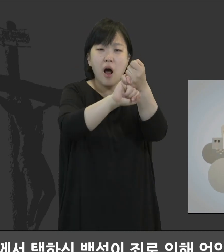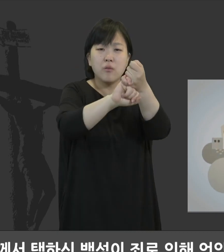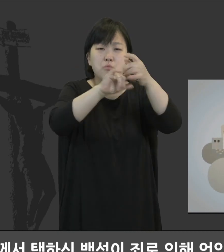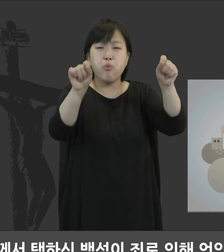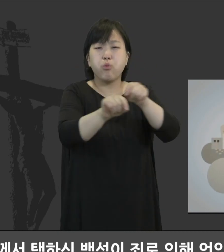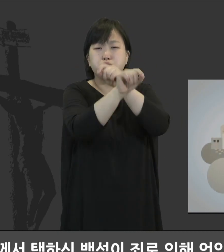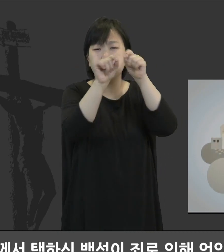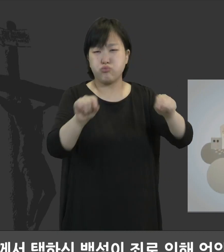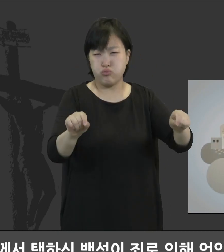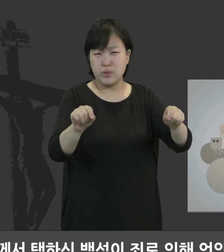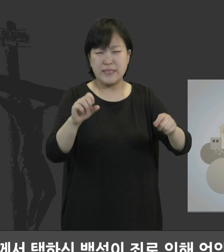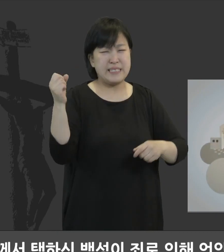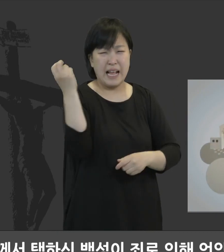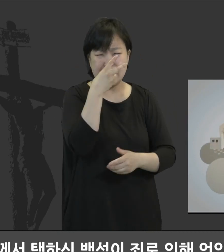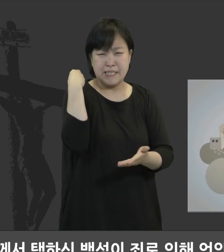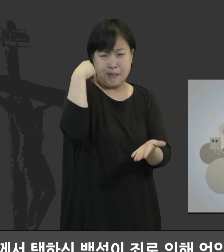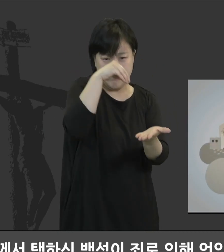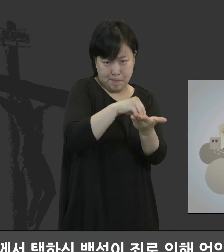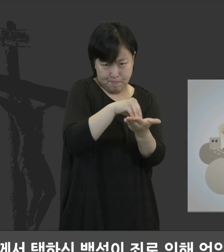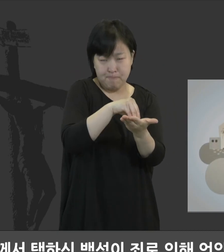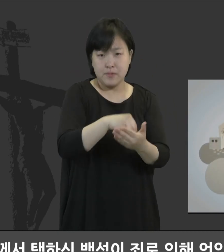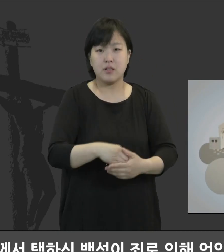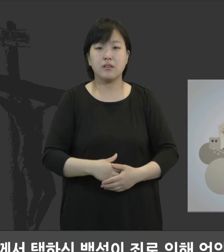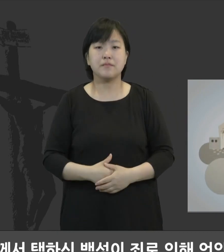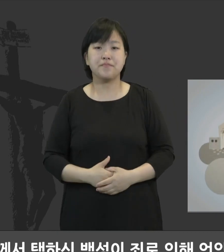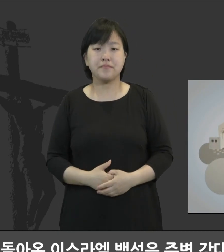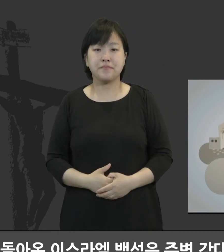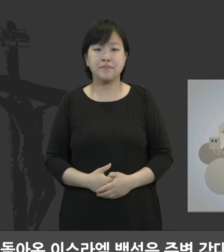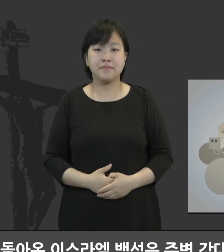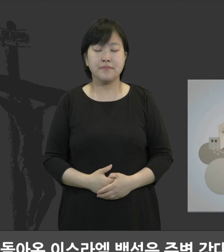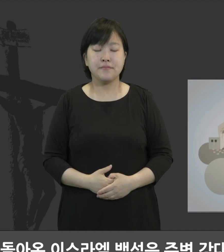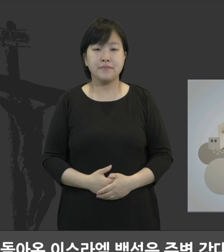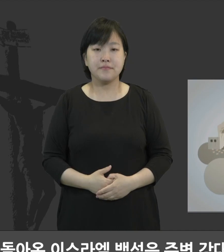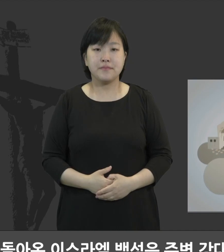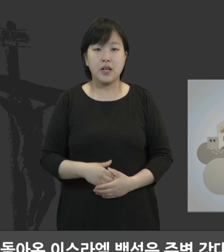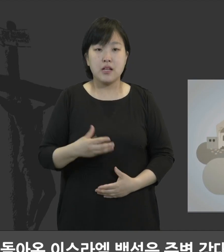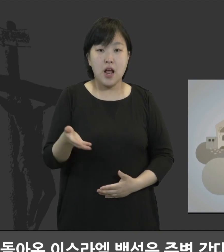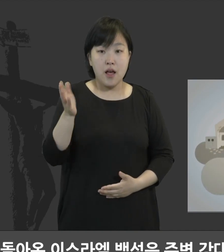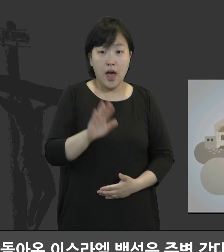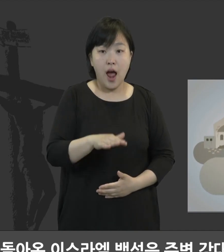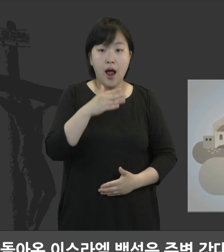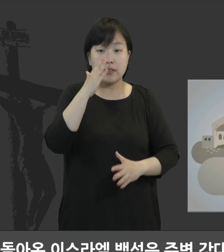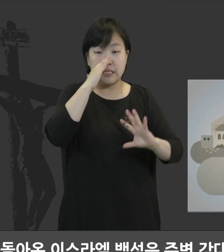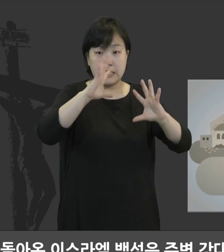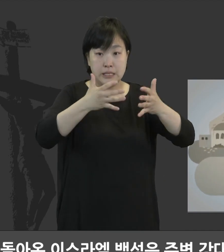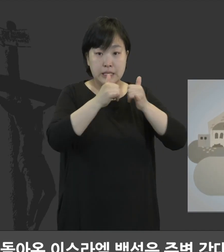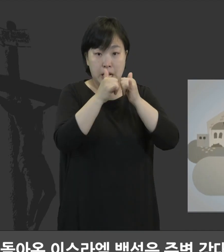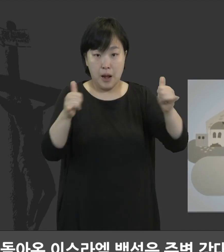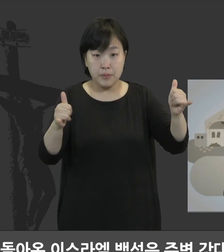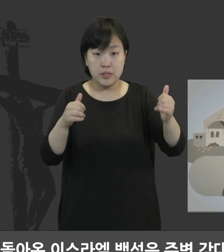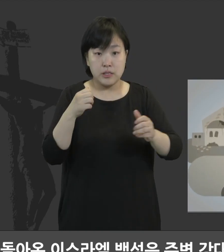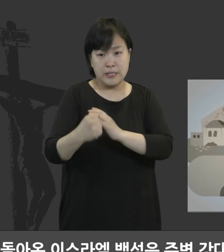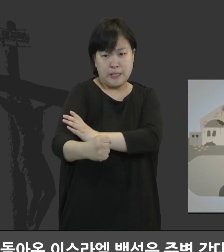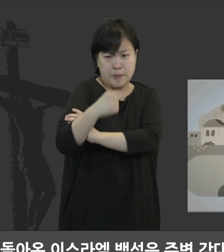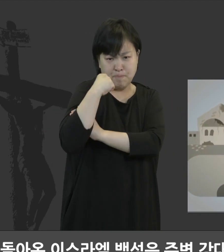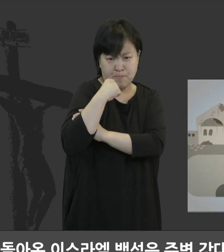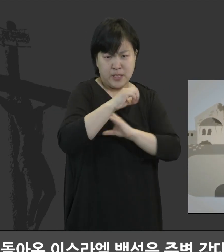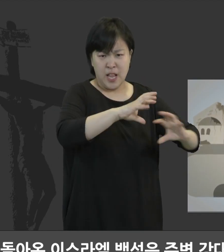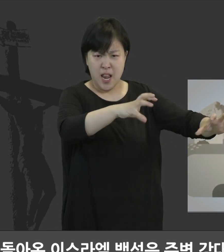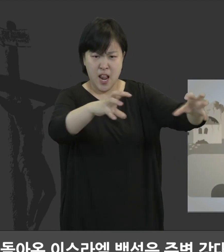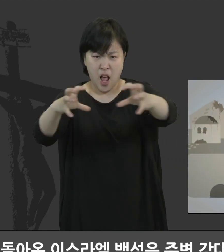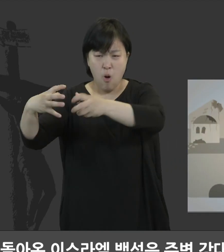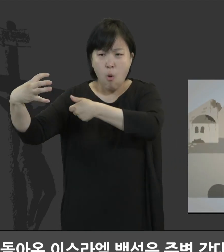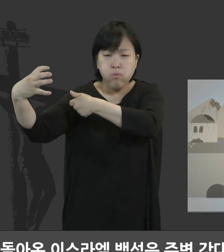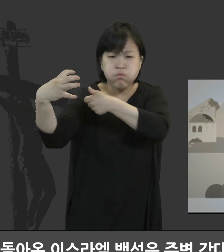이제 다시 예전의 삶으로 돌아온 것입니다. 그러나 돌아온 이스라엘 백성은 주변 강대국들로부터